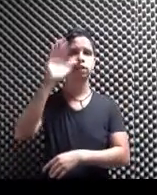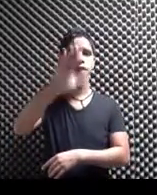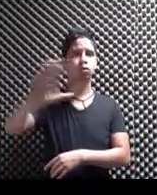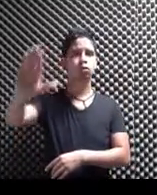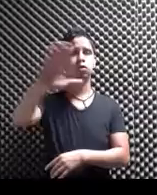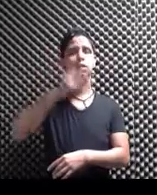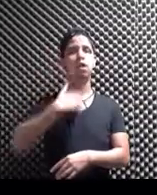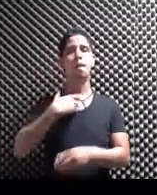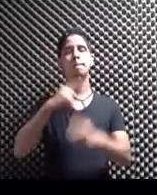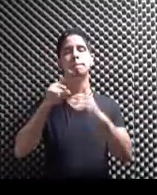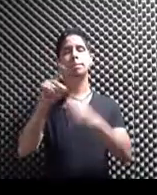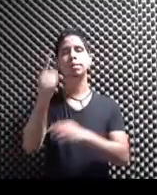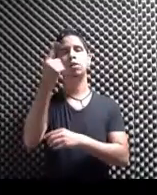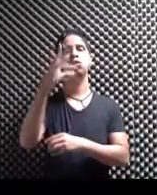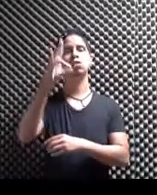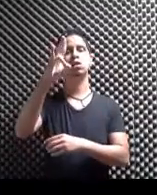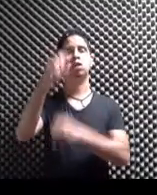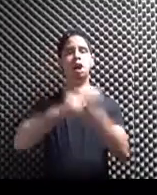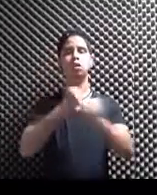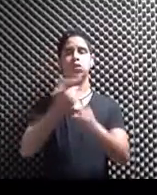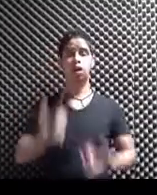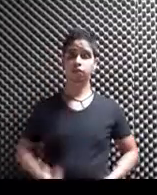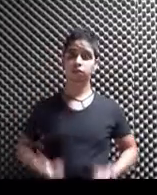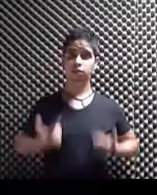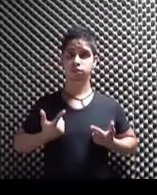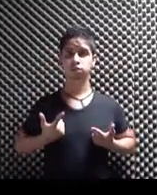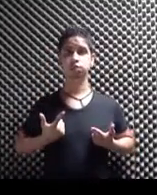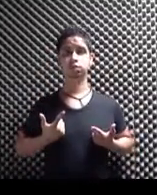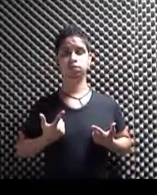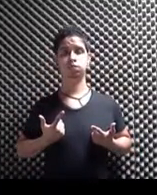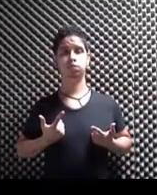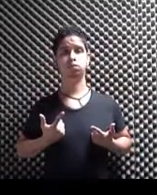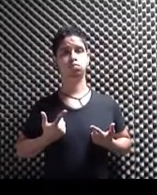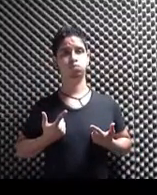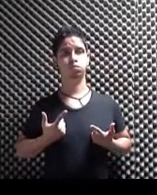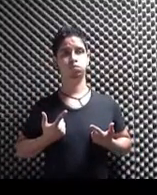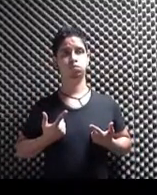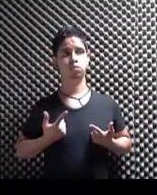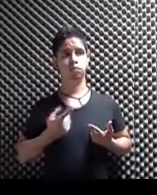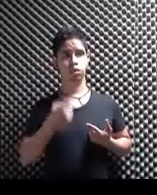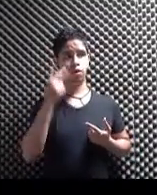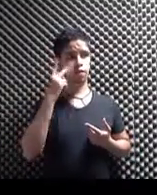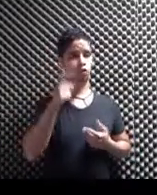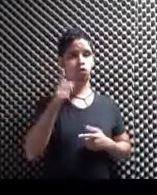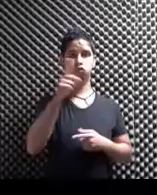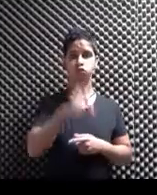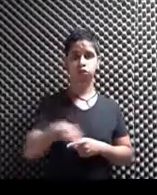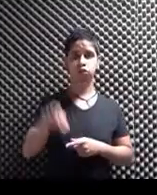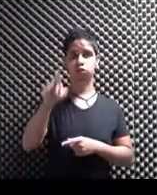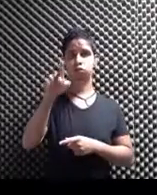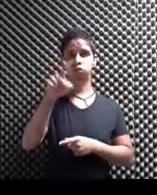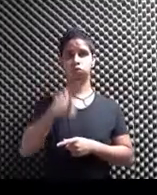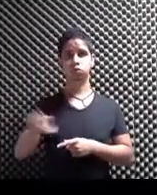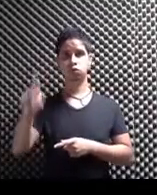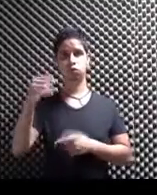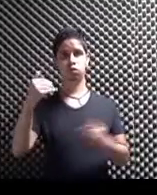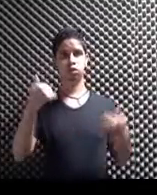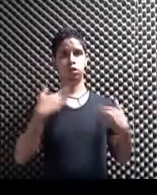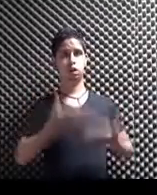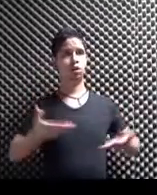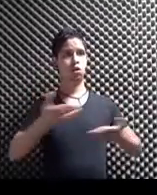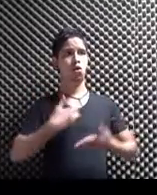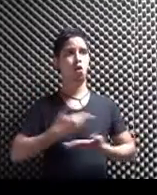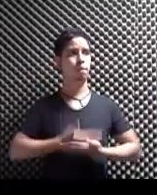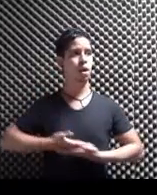primeros siete años de vida y de hecho ese es el punto que aquí correcto ustedes tienen acá un bebé de dos